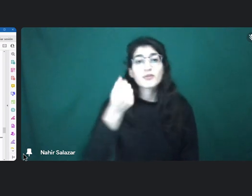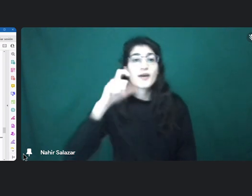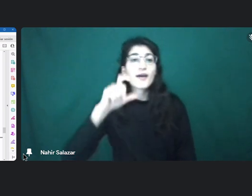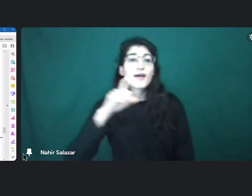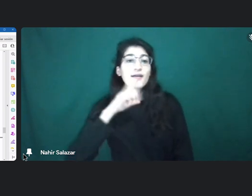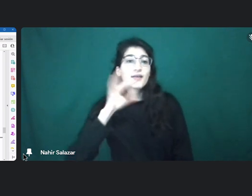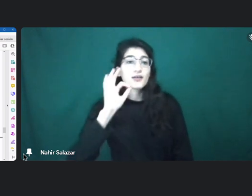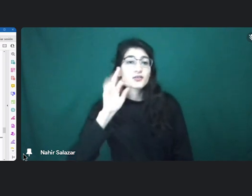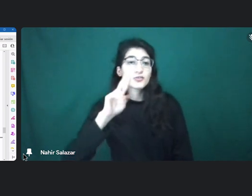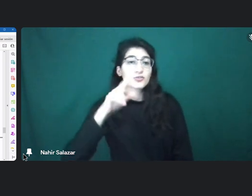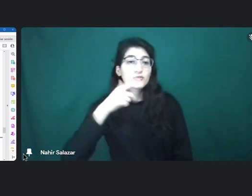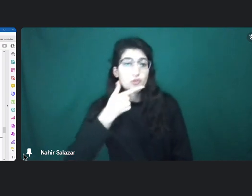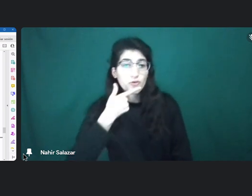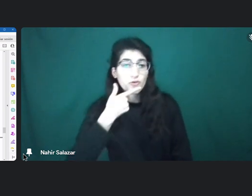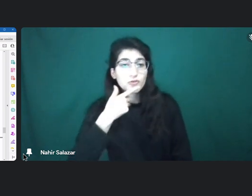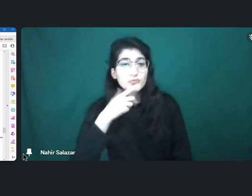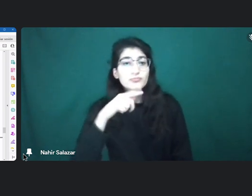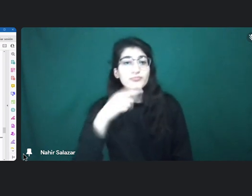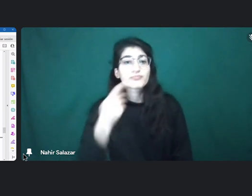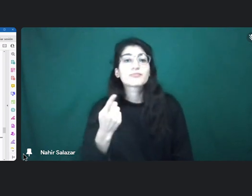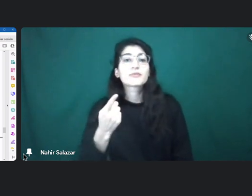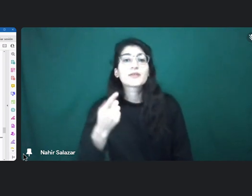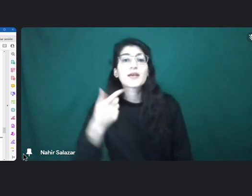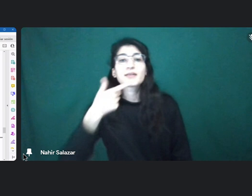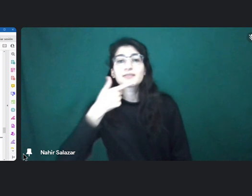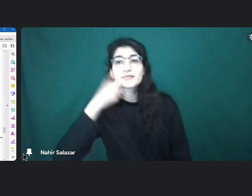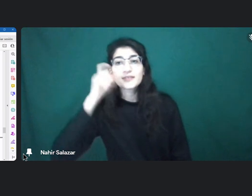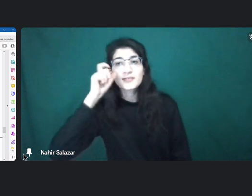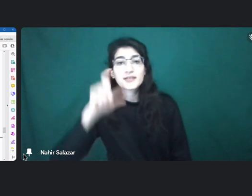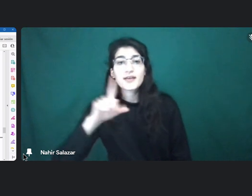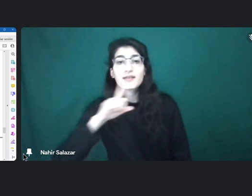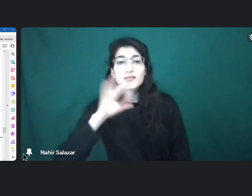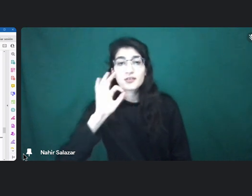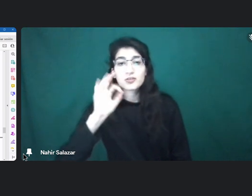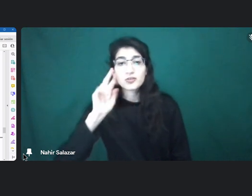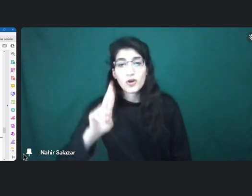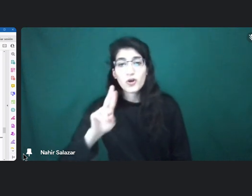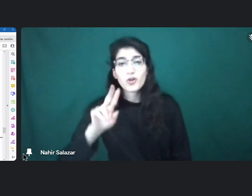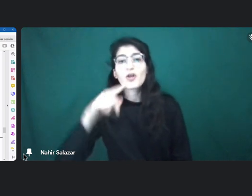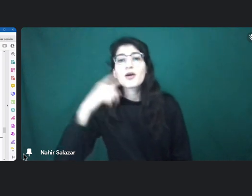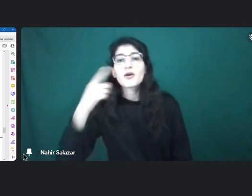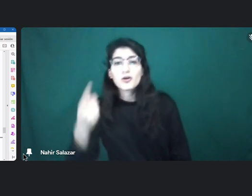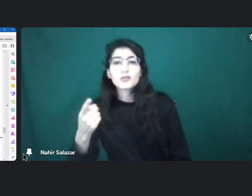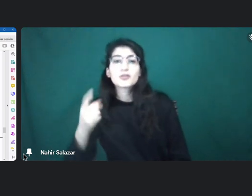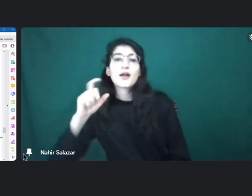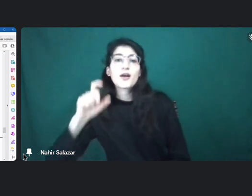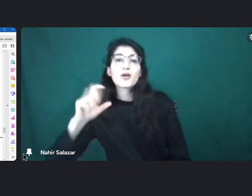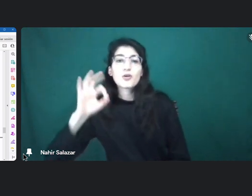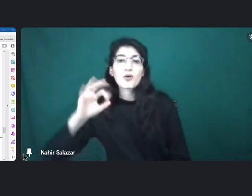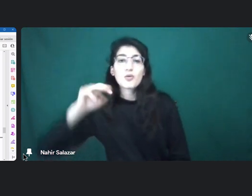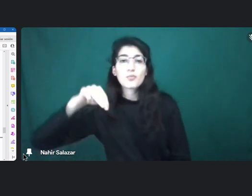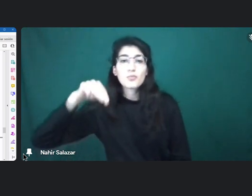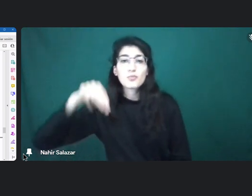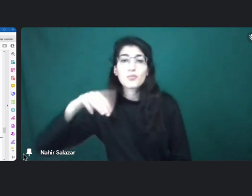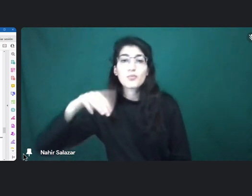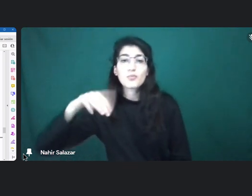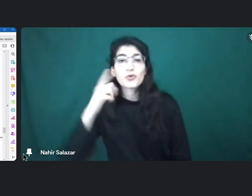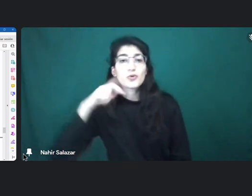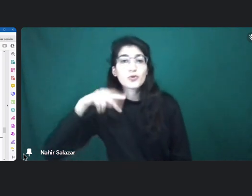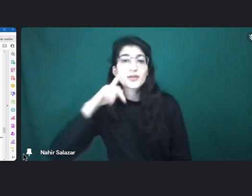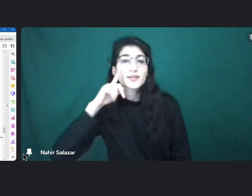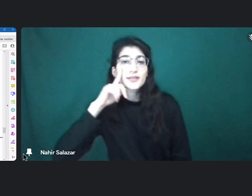Community. Muy bien. Society. Perfecto. Todos tienen sufijos,